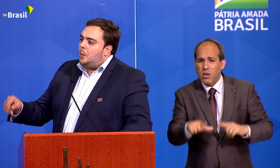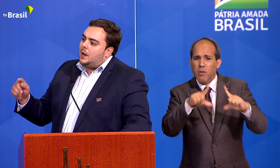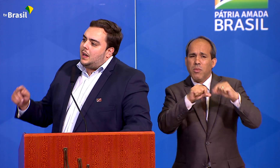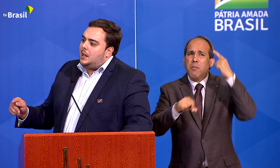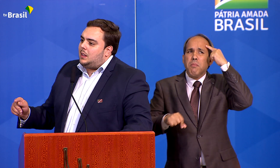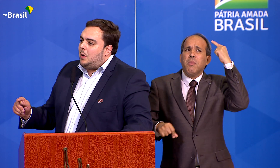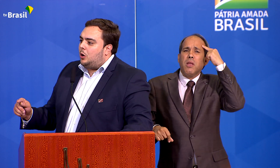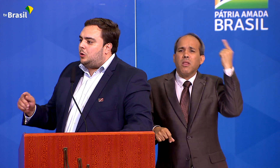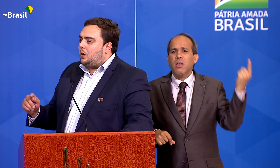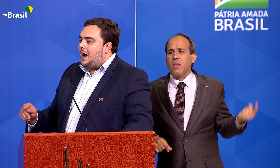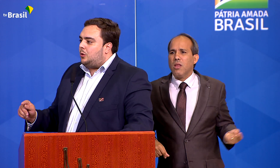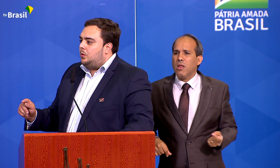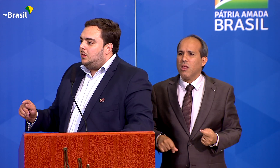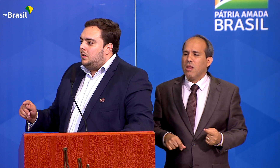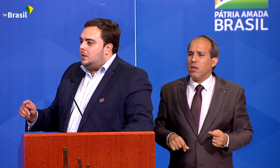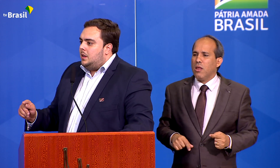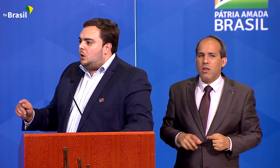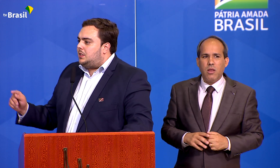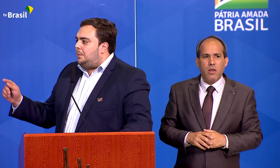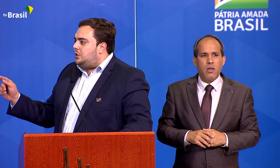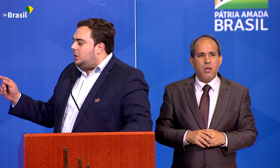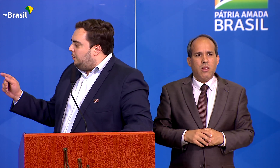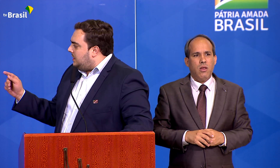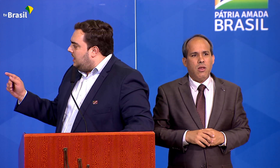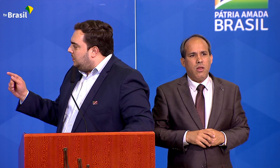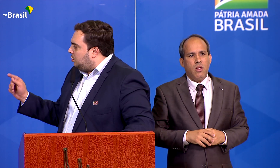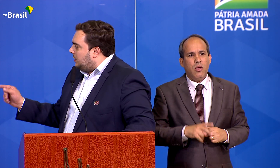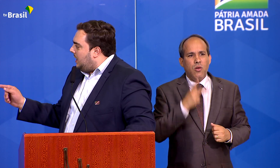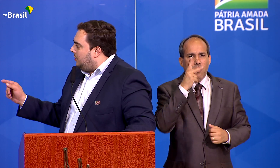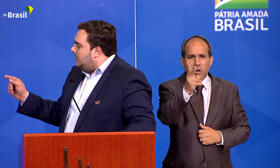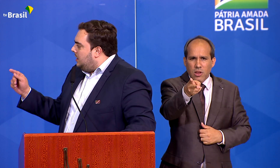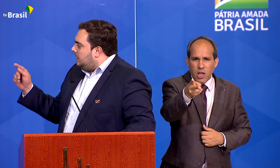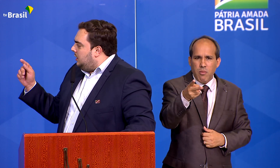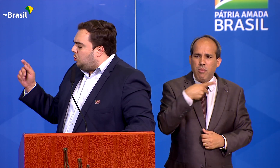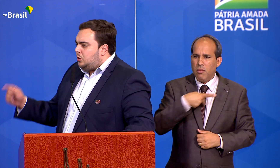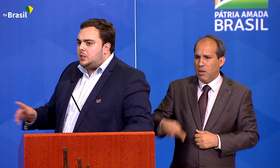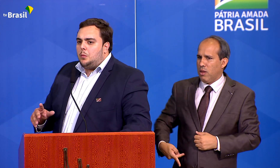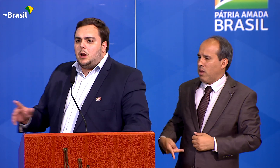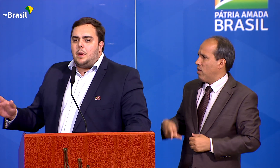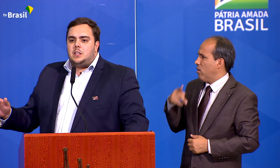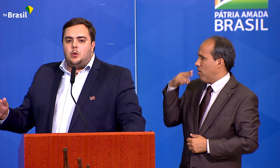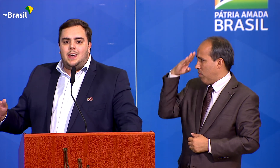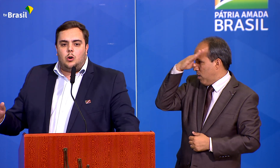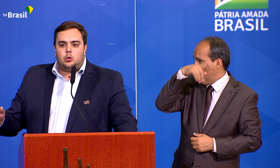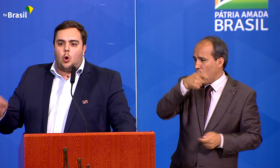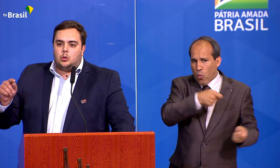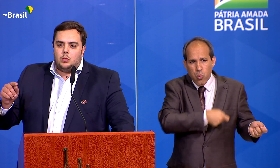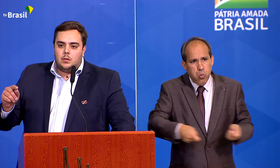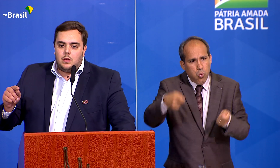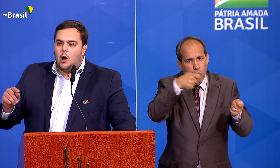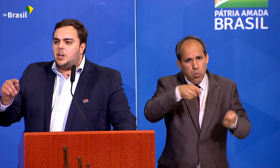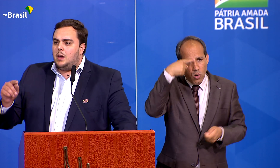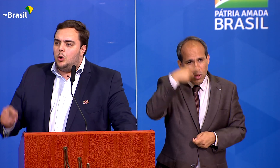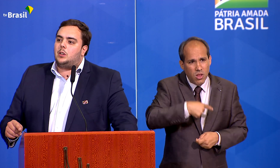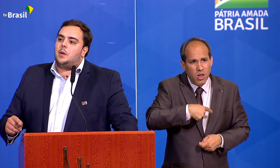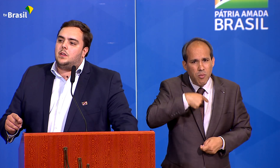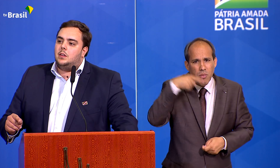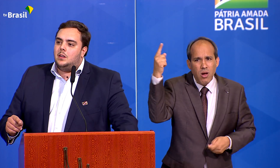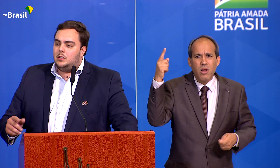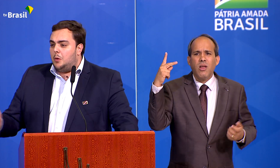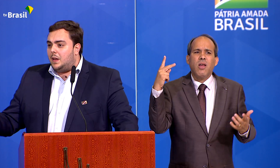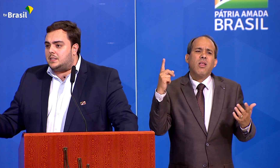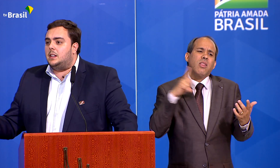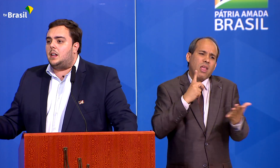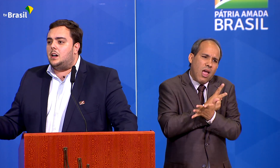acreditam que a própria caneta maior do cargo e eu sempre digo presidente bolsonaro que todo ser humano é passível de erro todo eu já